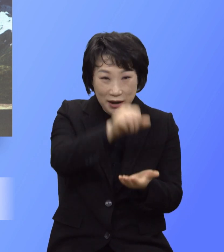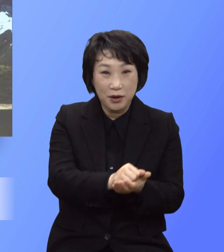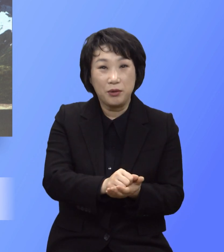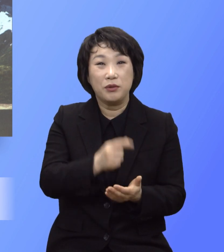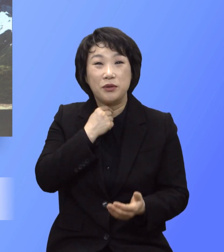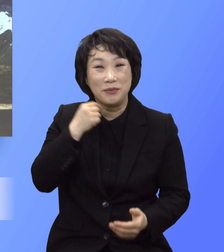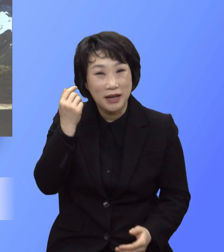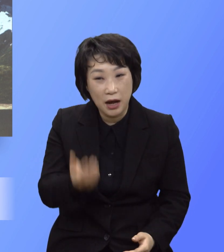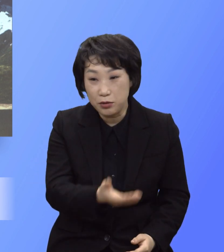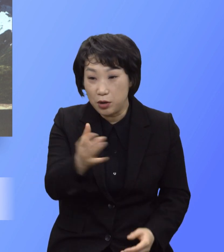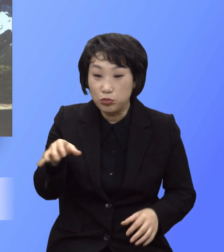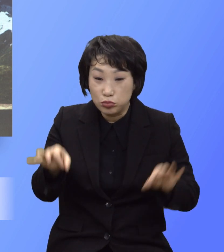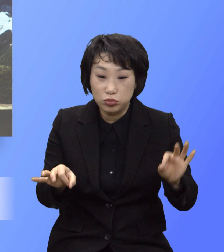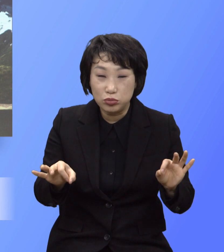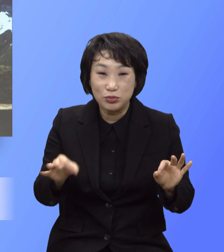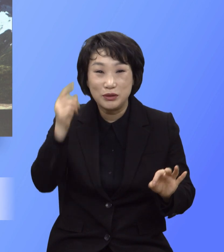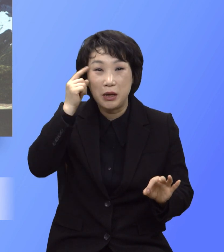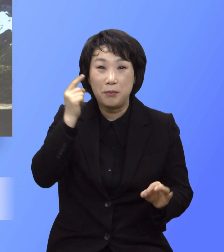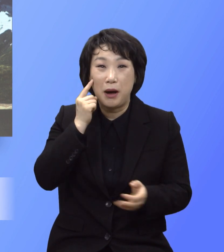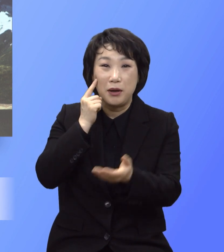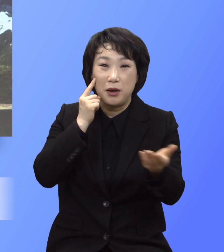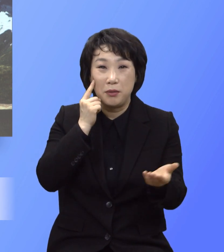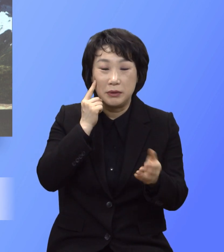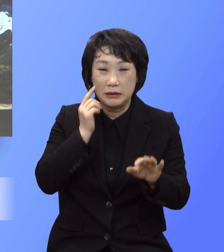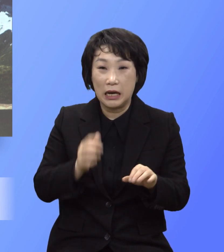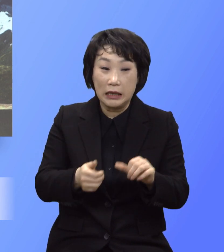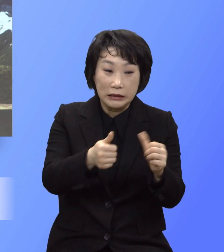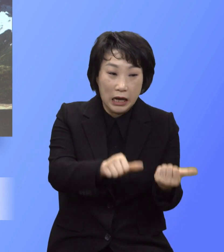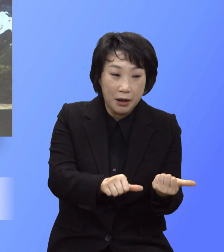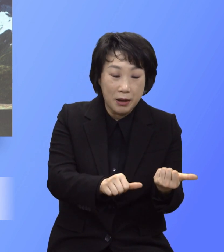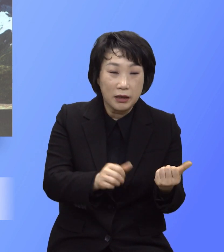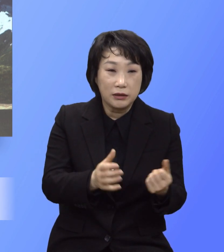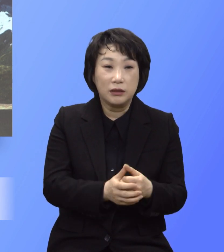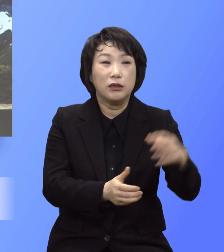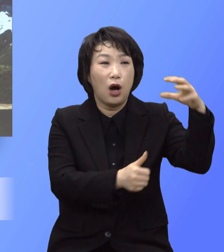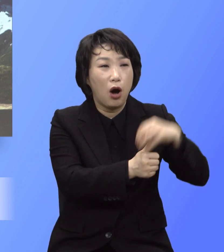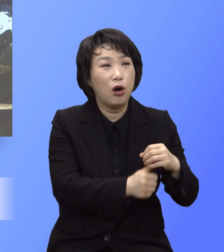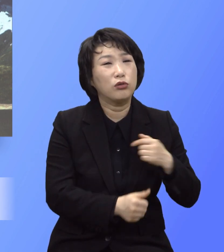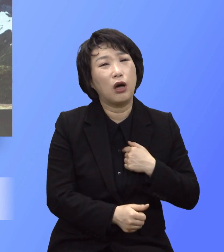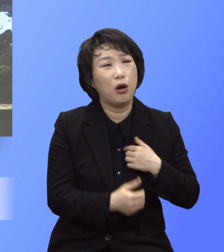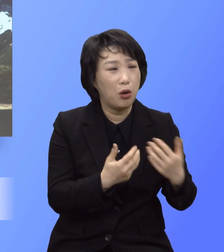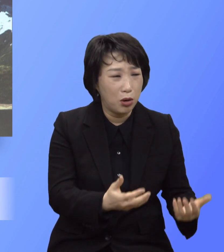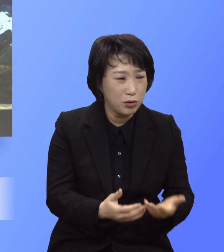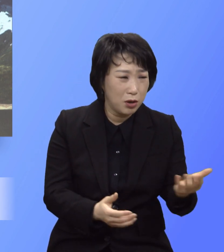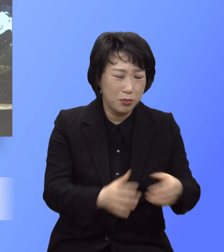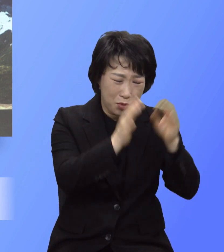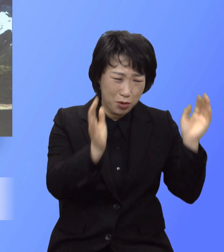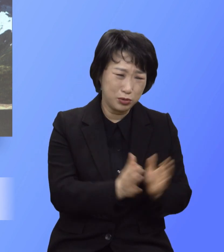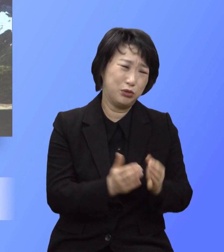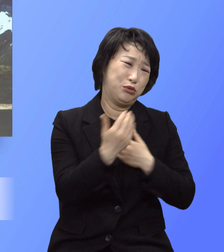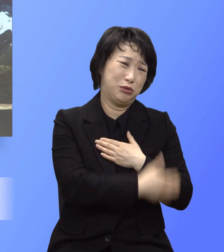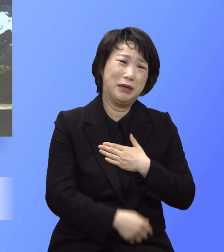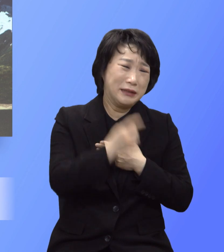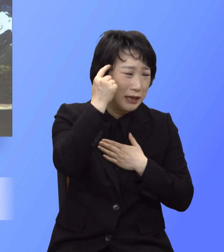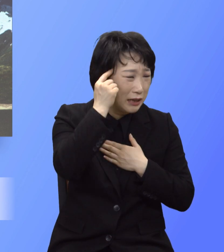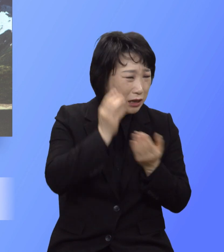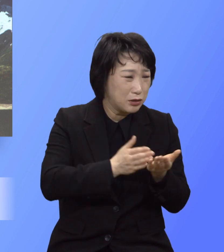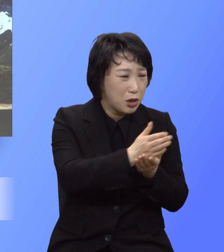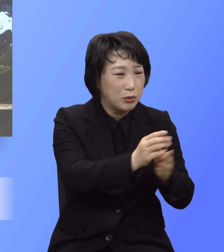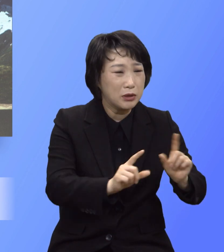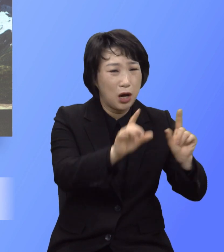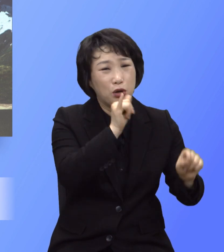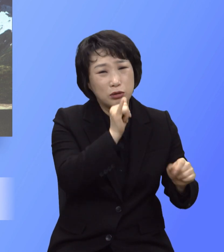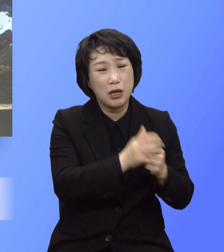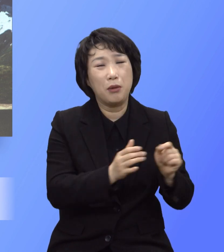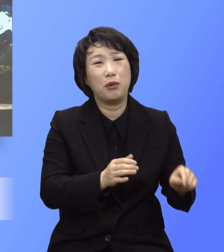되겠나 한번 생각해 보세요. 여러분 이게 바로 사망이 삼킨바 당인 사람은 다 육신의 생각으로 사는 사람이요.